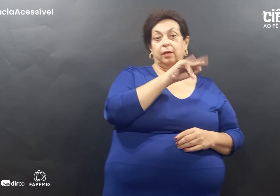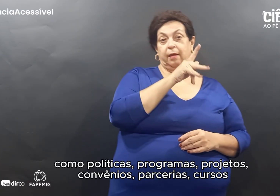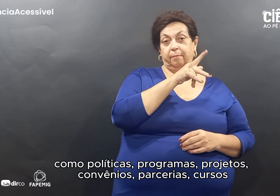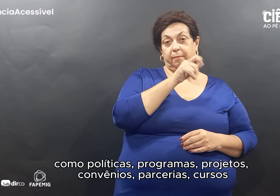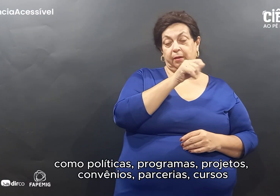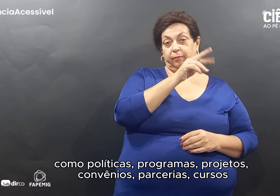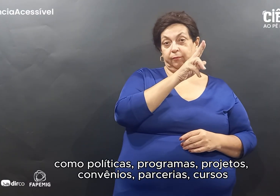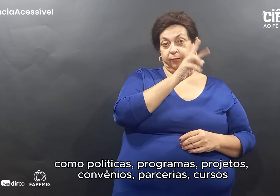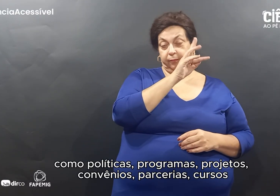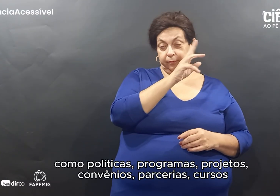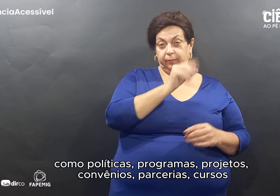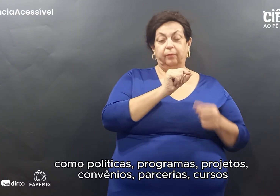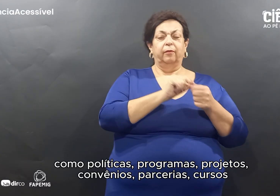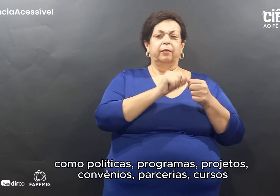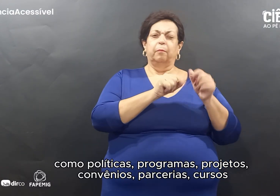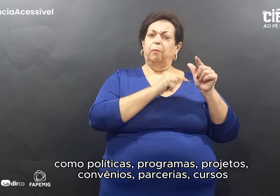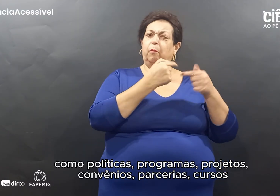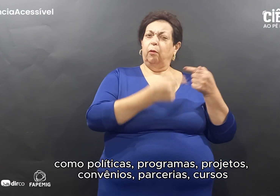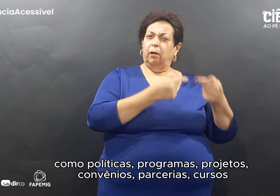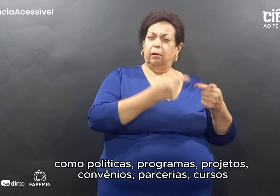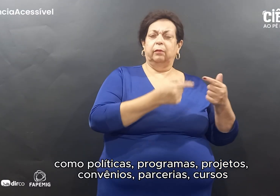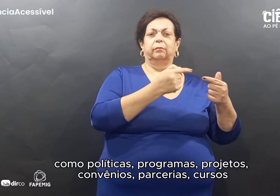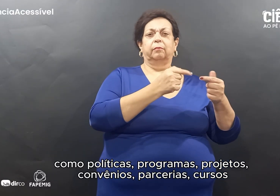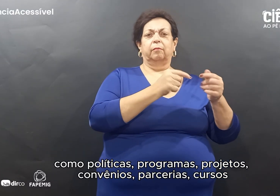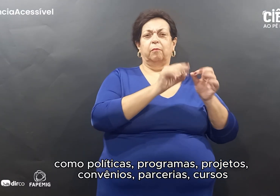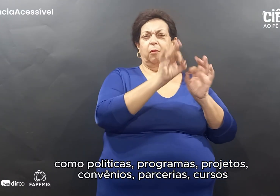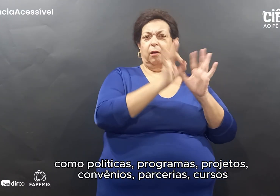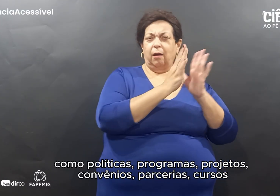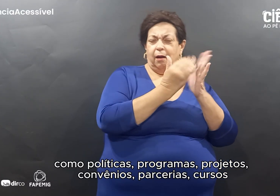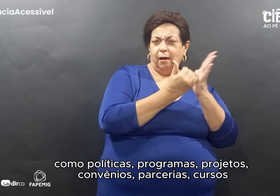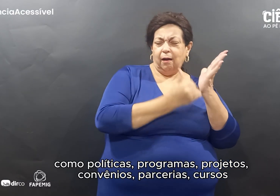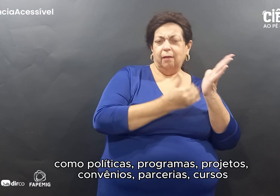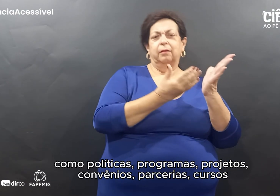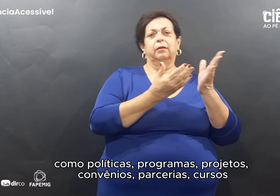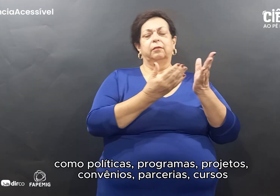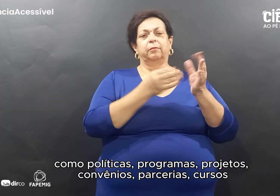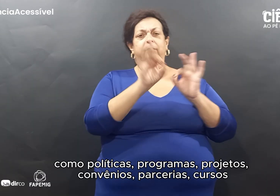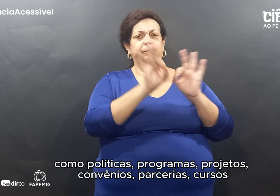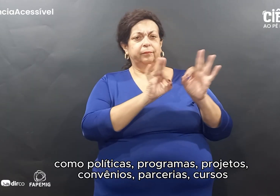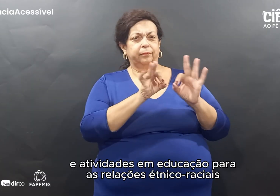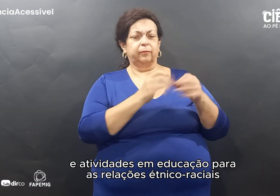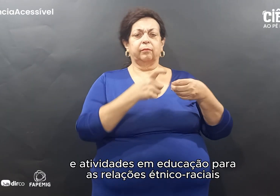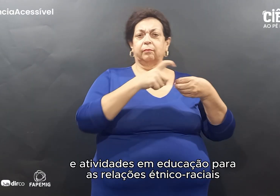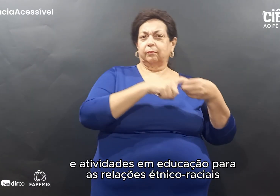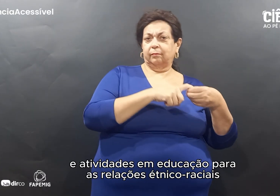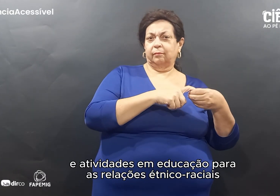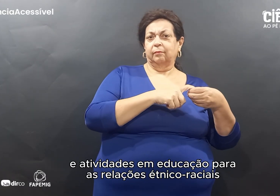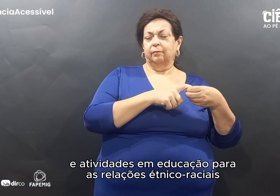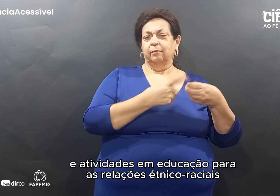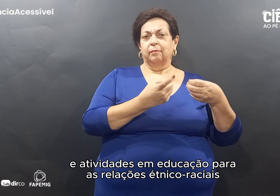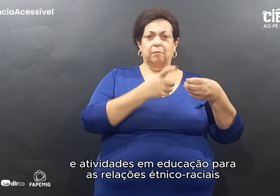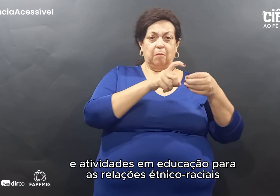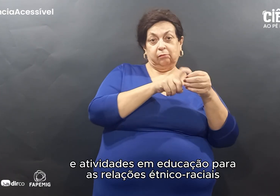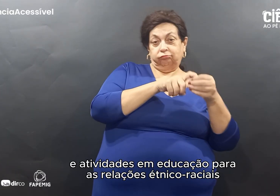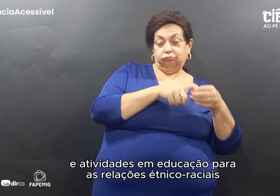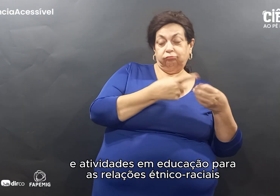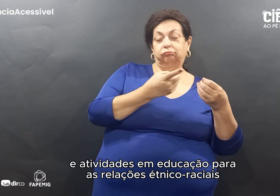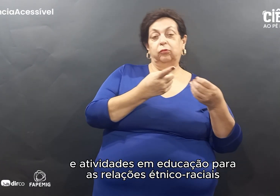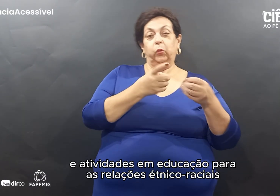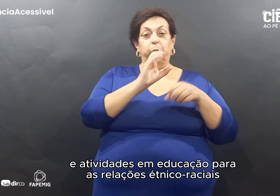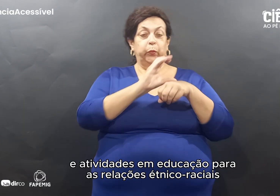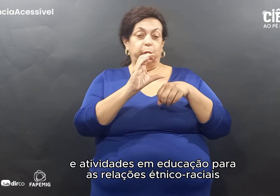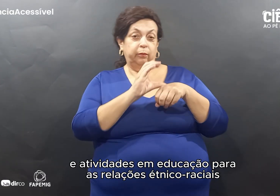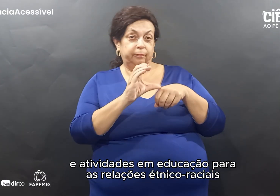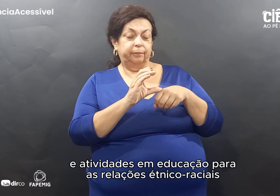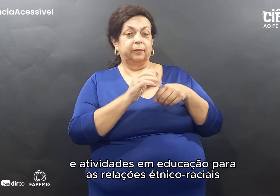ações, como políticas, programas, projetos, convênios, parcerias, cursos e atividades em educação para as